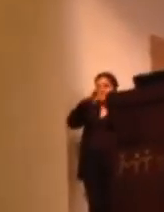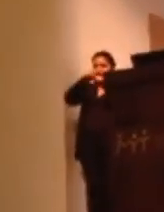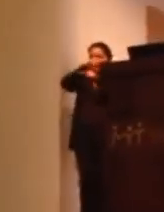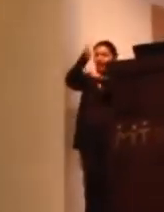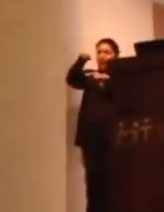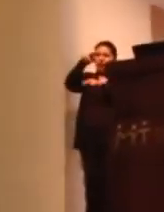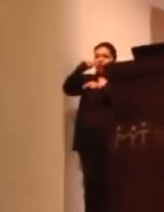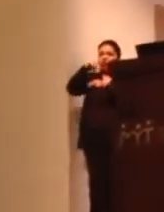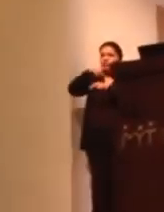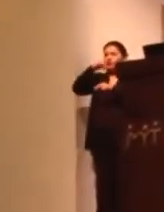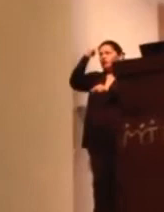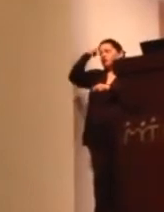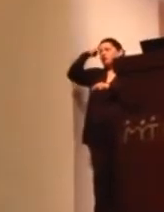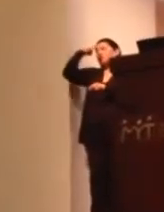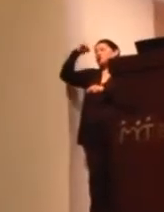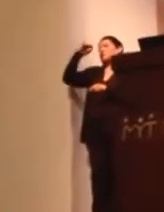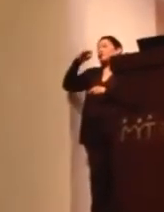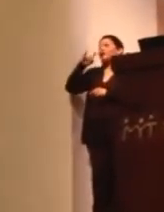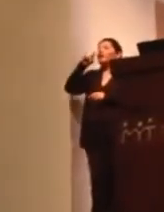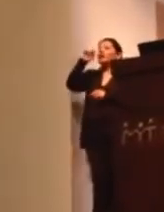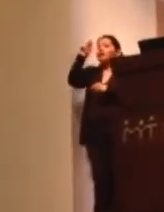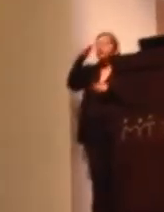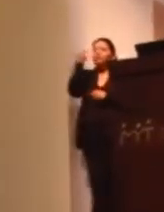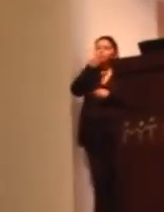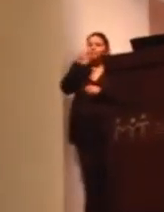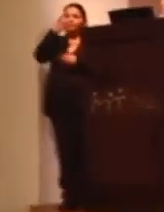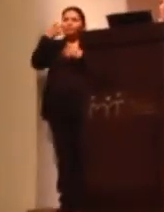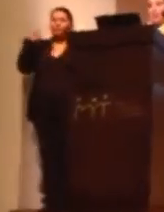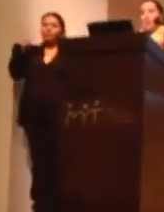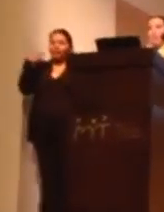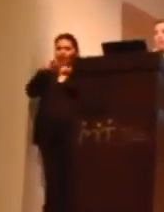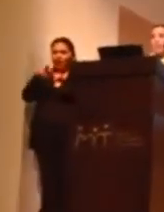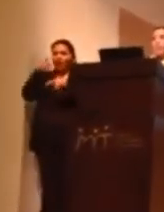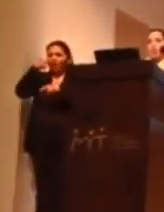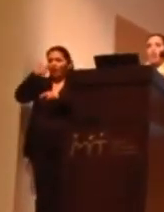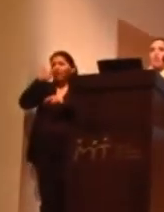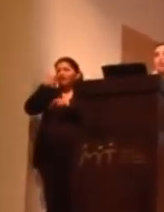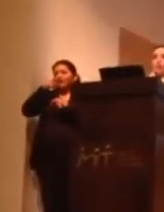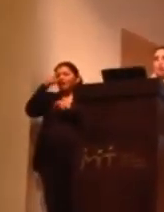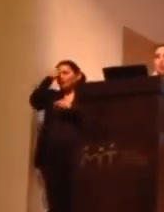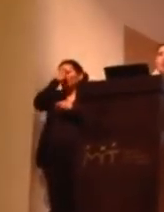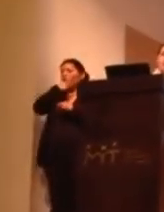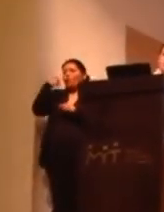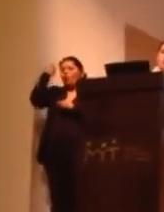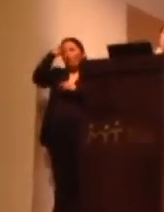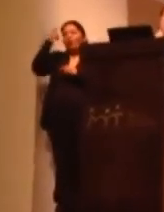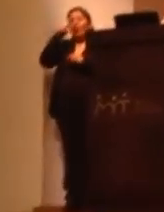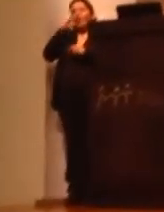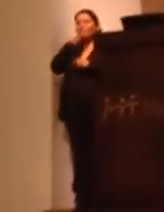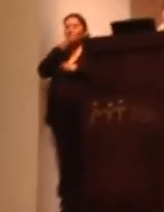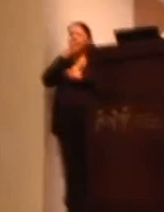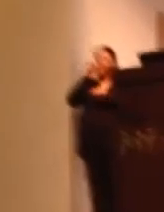ustedes tienen a sus alumnos diario, por lo menos 5 veces a la semana, 6 horas sentados así.